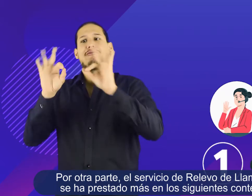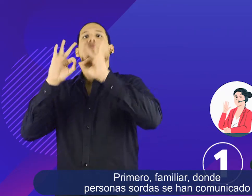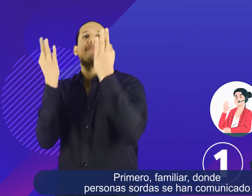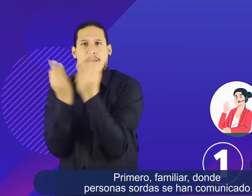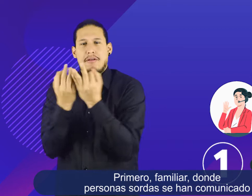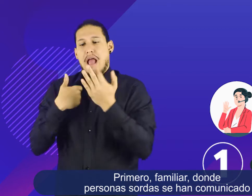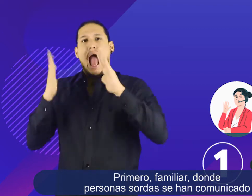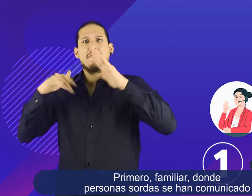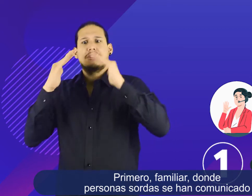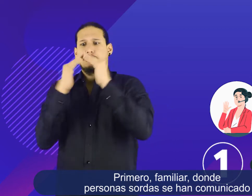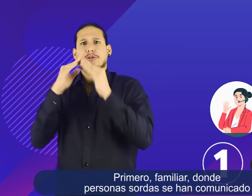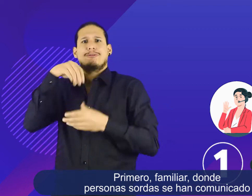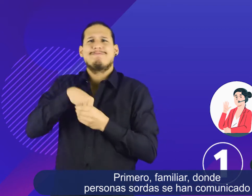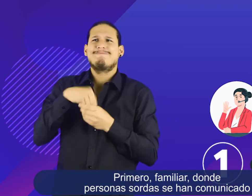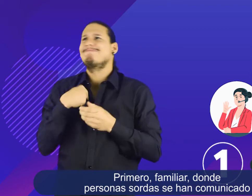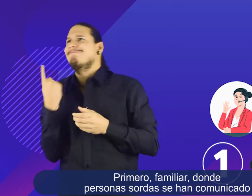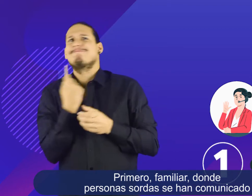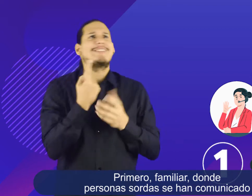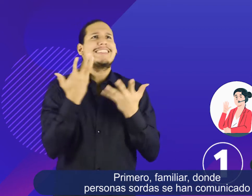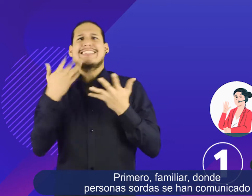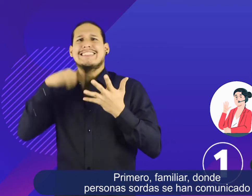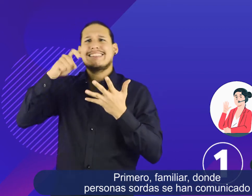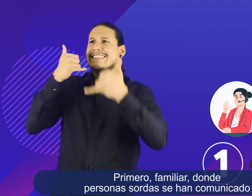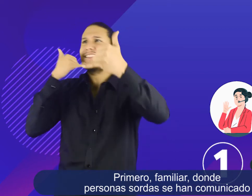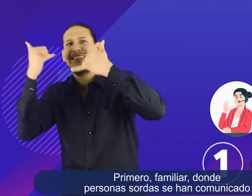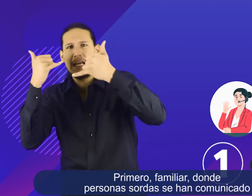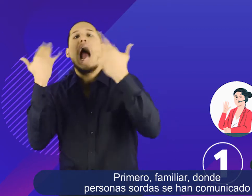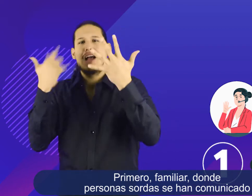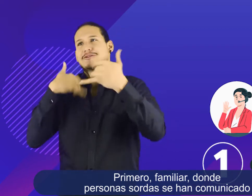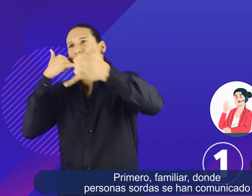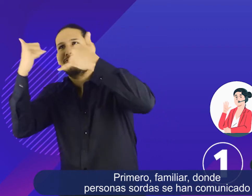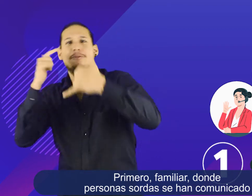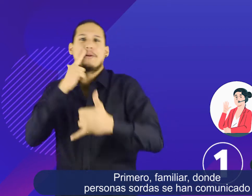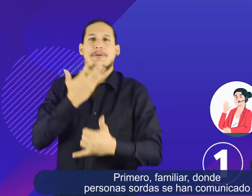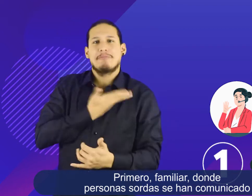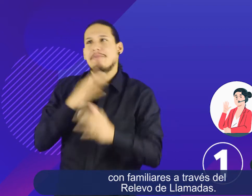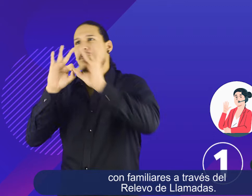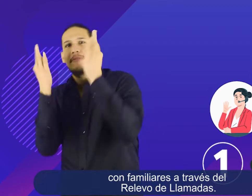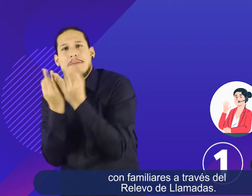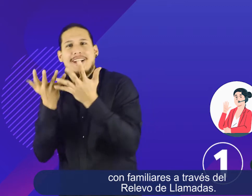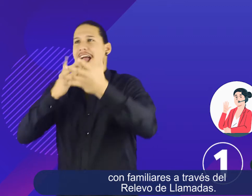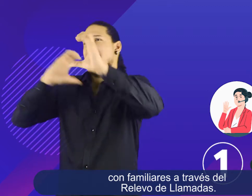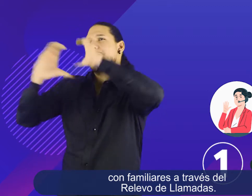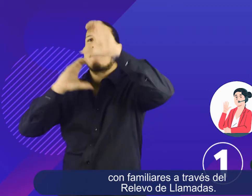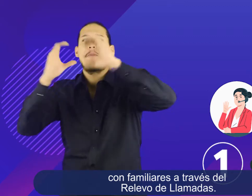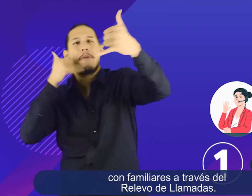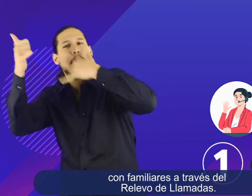Primero, familiar, donde personas sordas se han comunicado con familiares a través